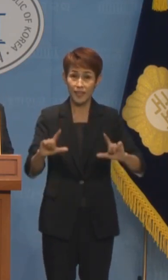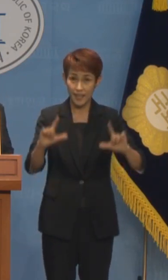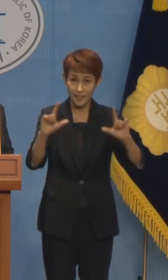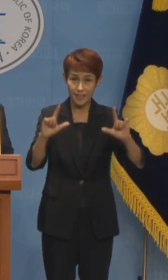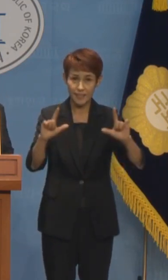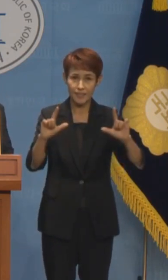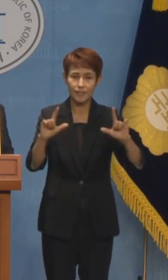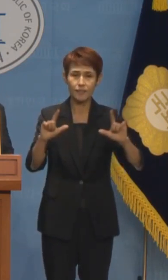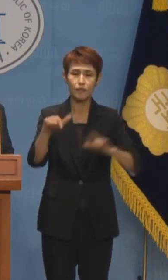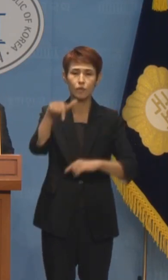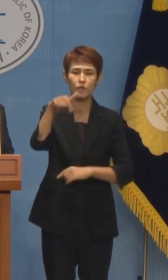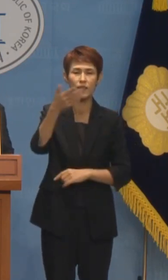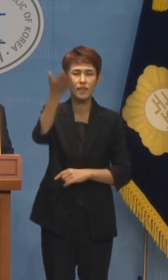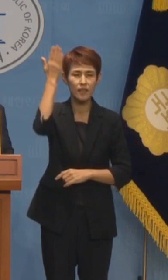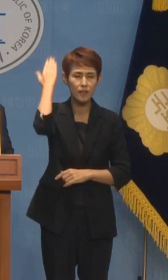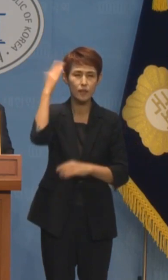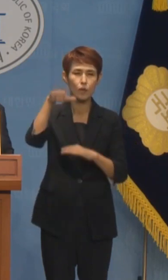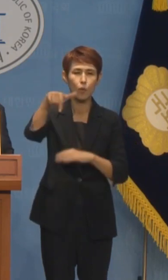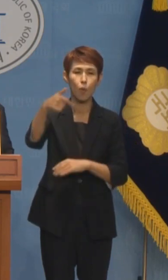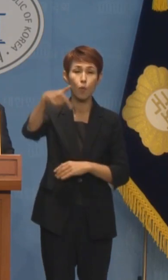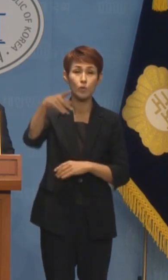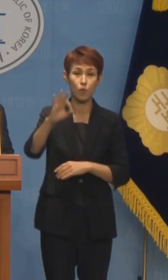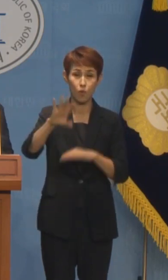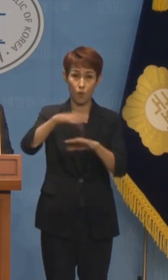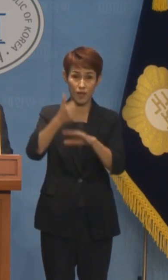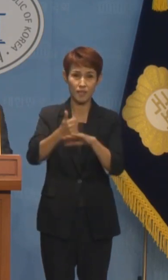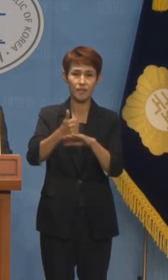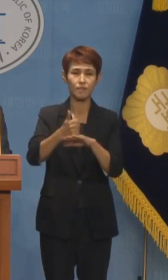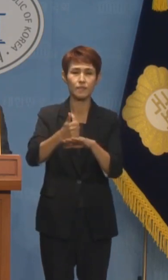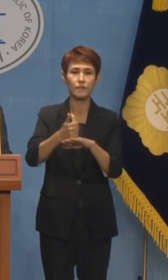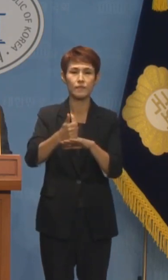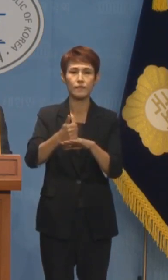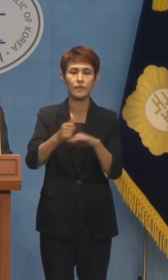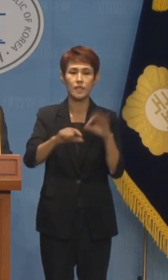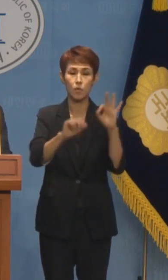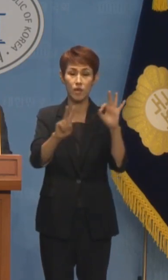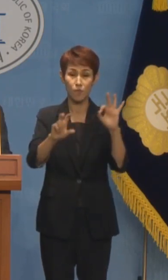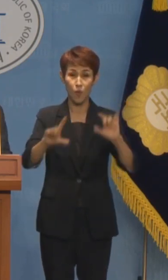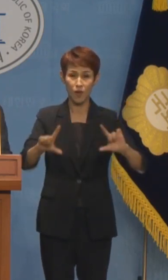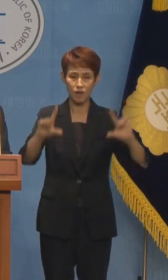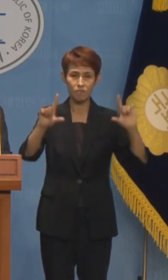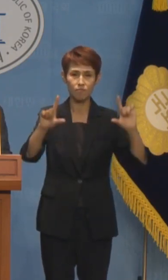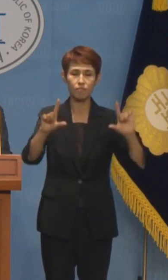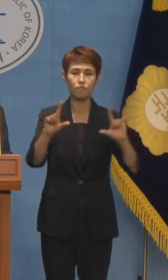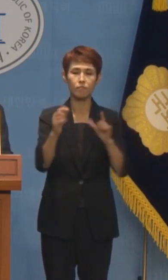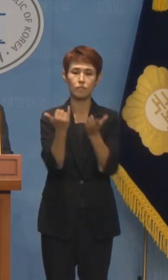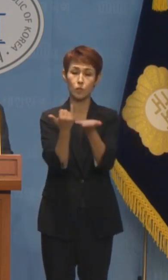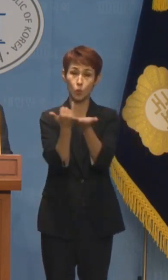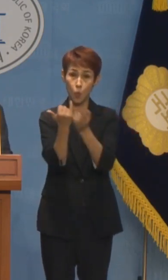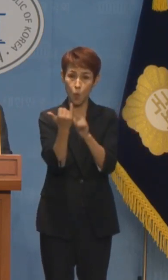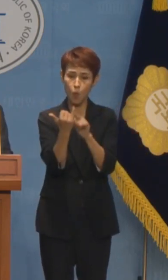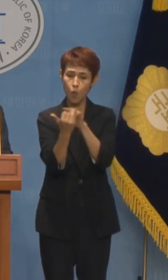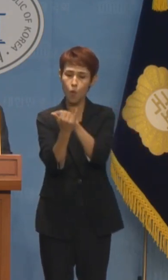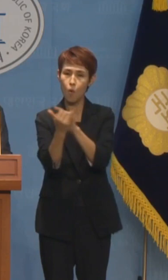고종이 1900년 10월 25일 독도를 울릉도의 부속섬으로 제정한 일을 기념해서